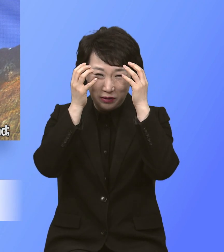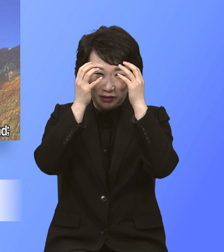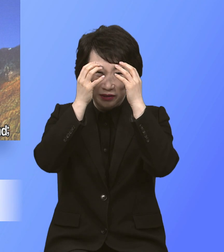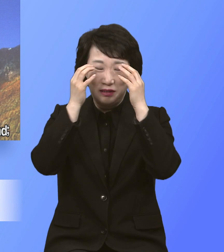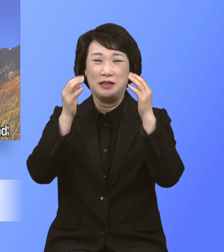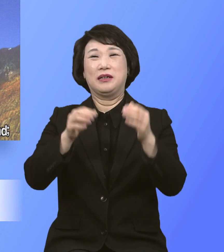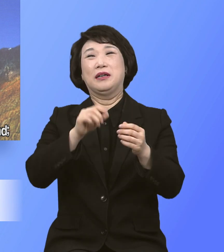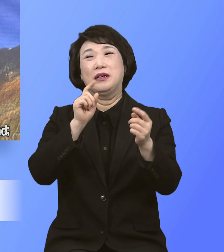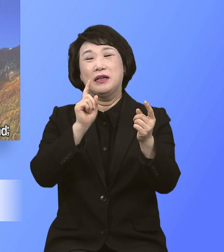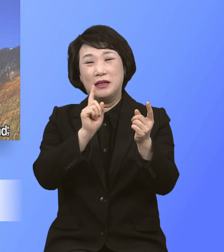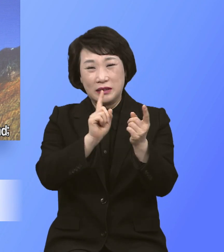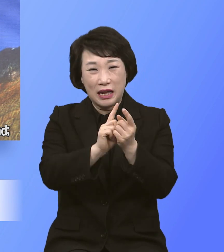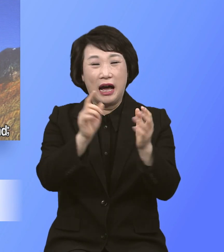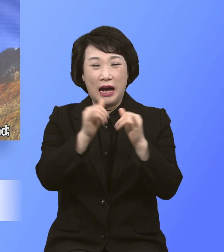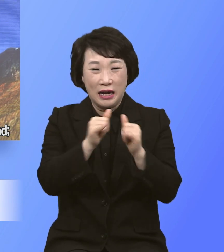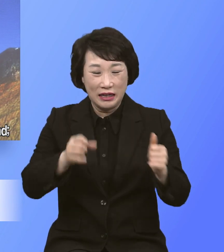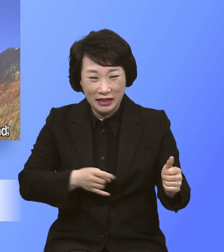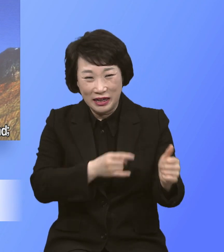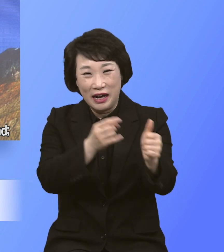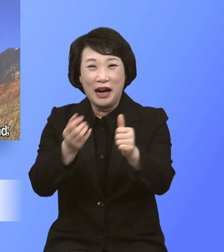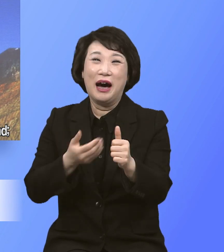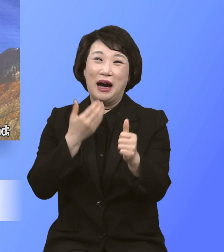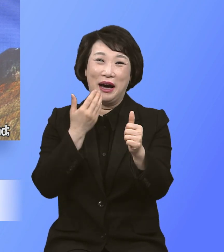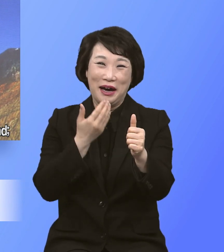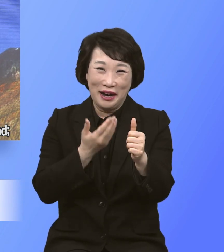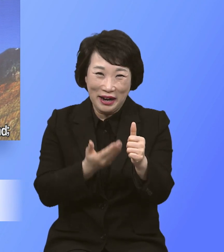환난 고통을